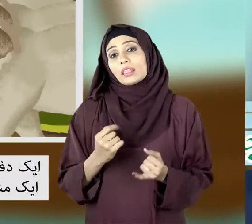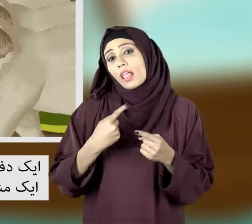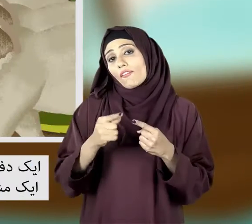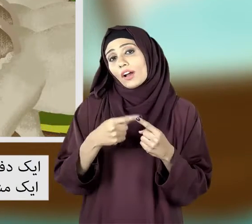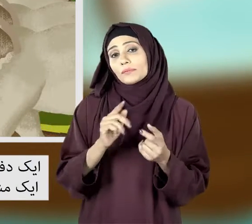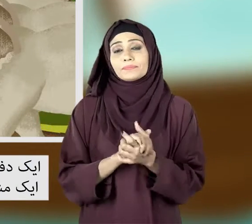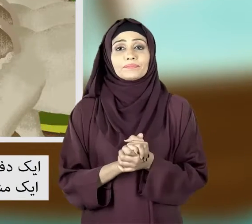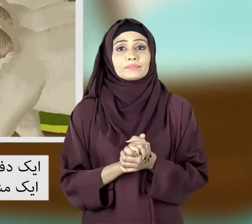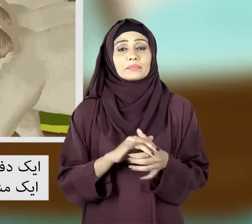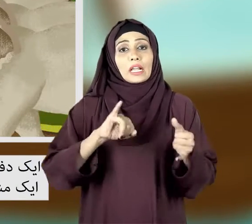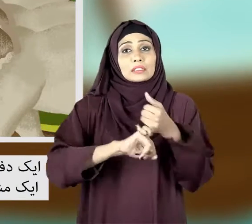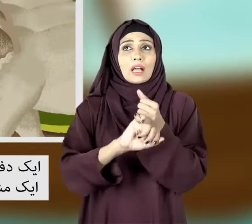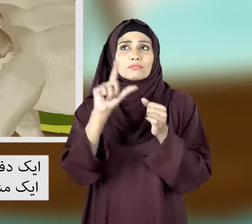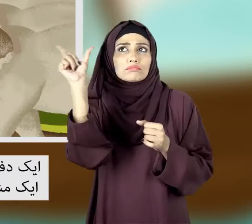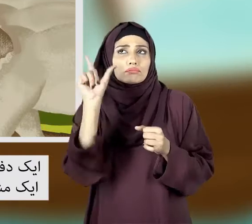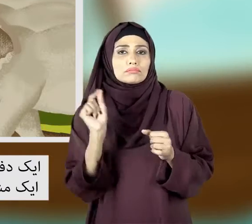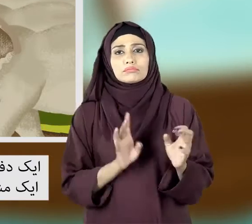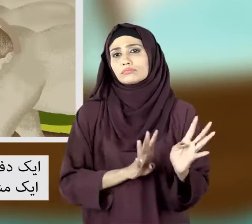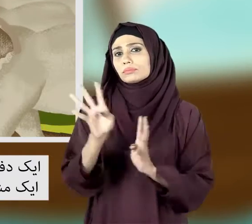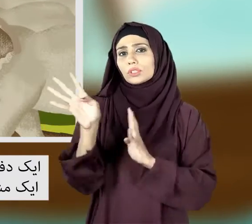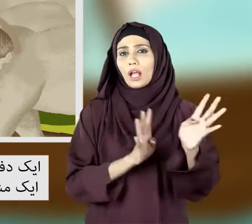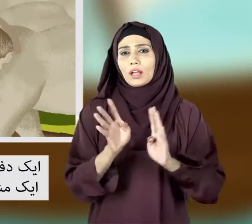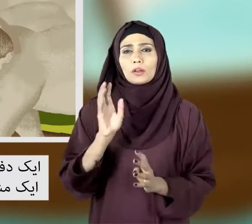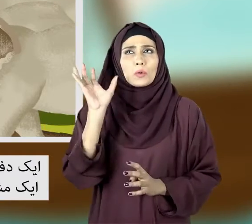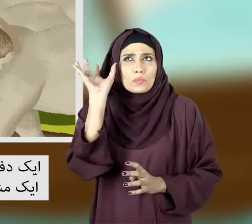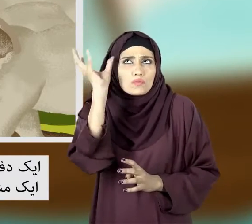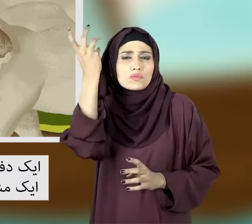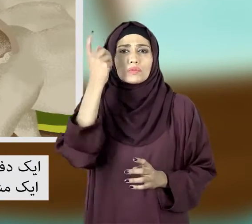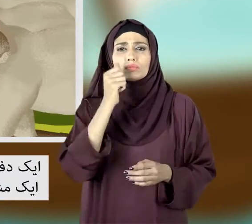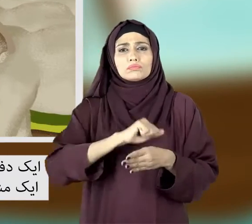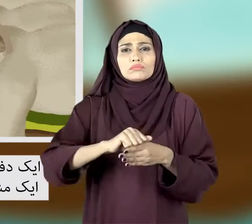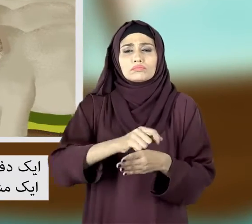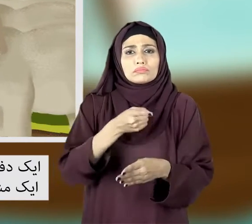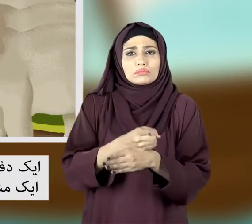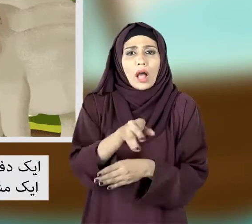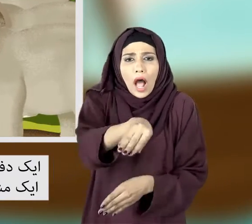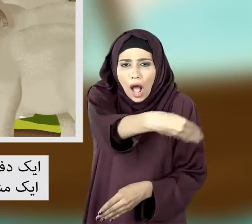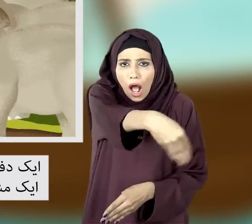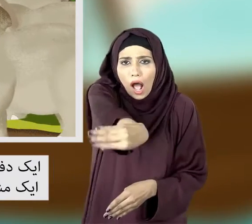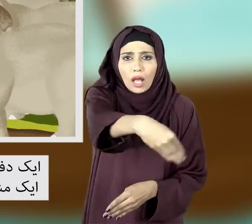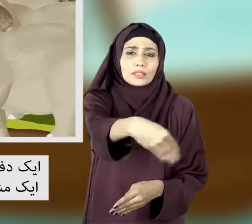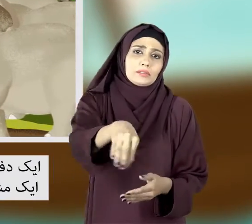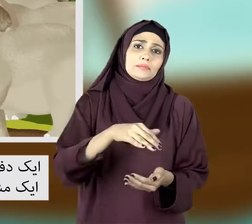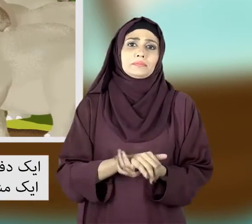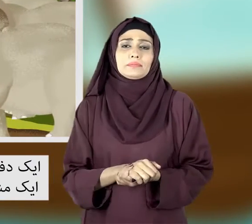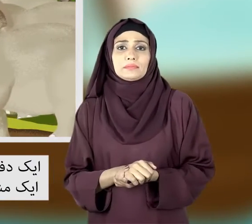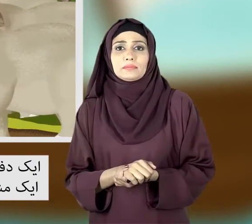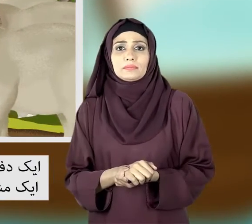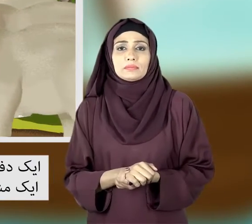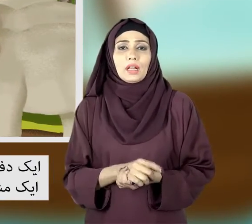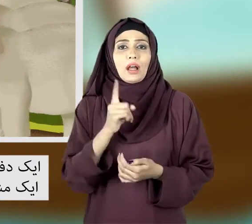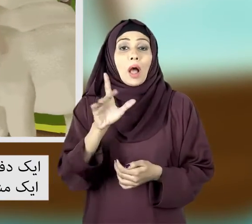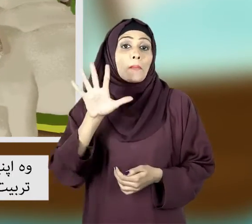ایک دفعہ کا ذکر ہے کہ سری لنکا کے جنگلات میں ایک مشہور مہوت یعنی ہاتھی کا استاد رہتا